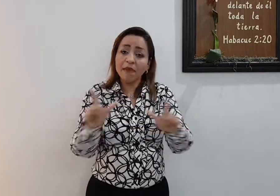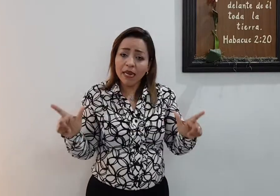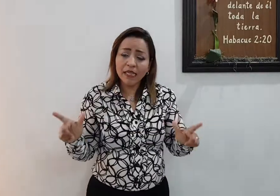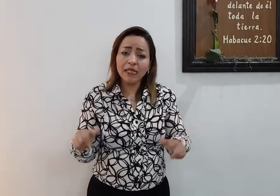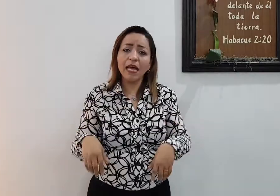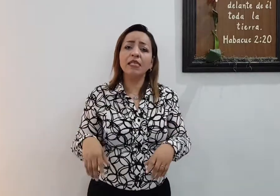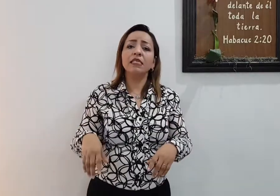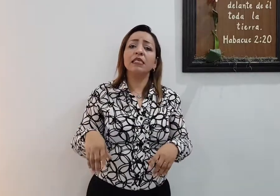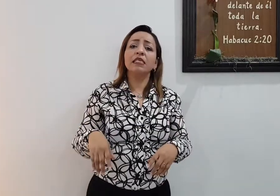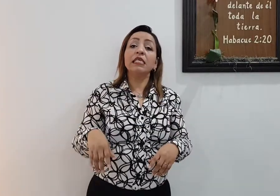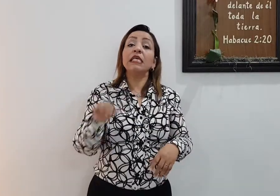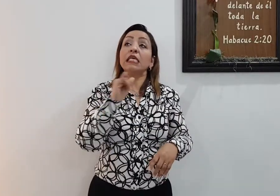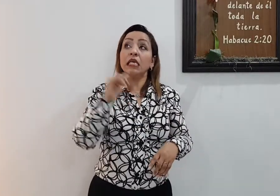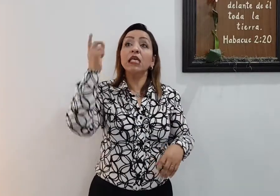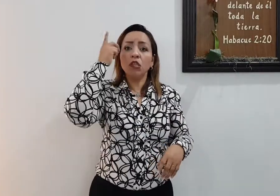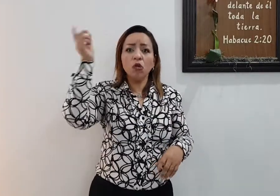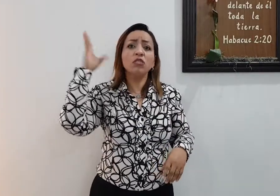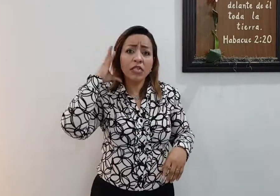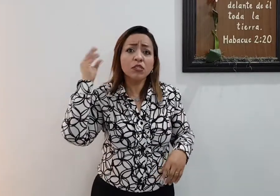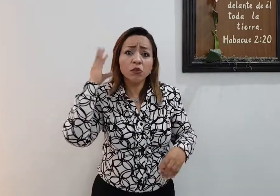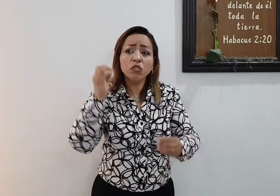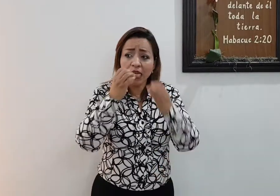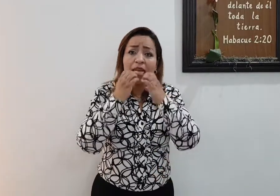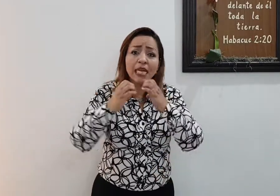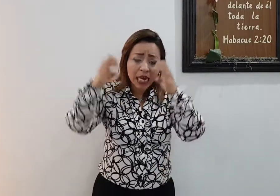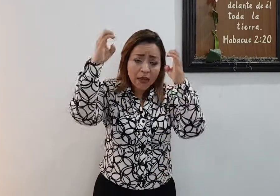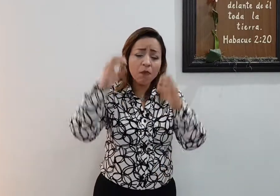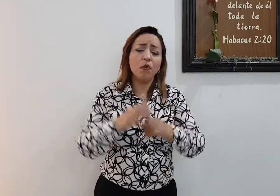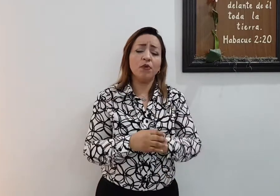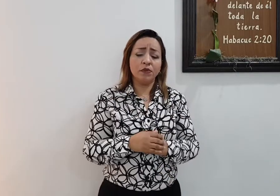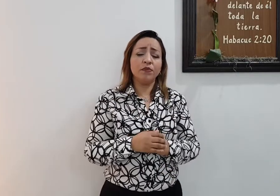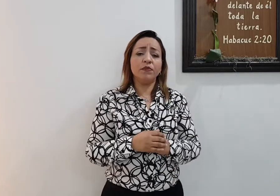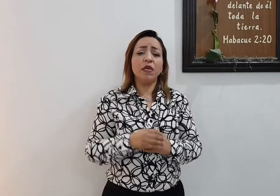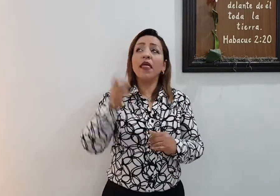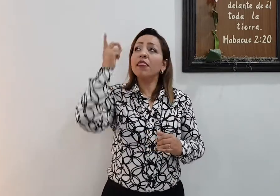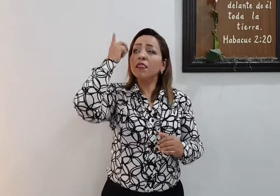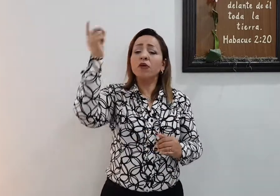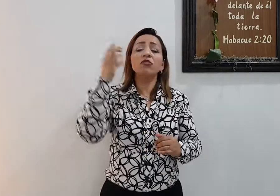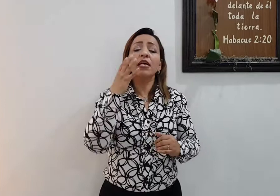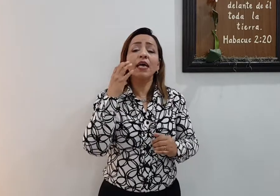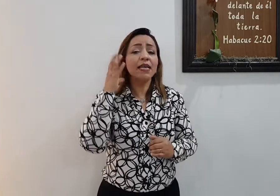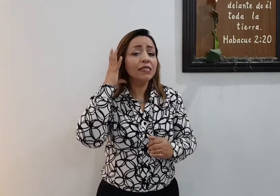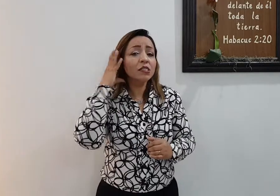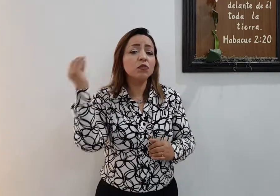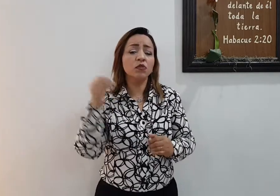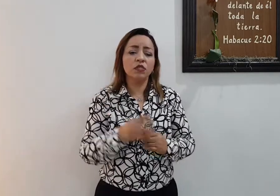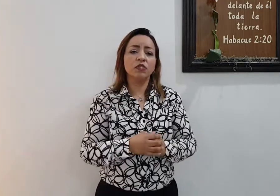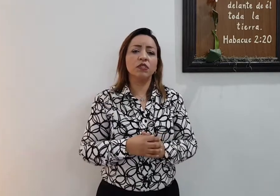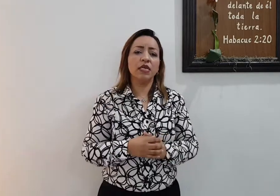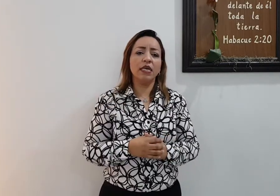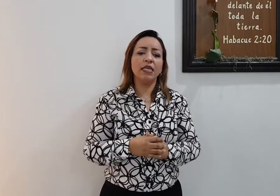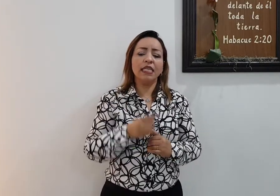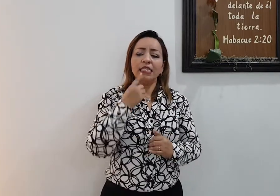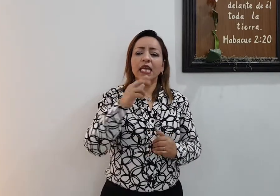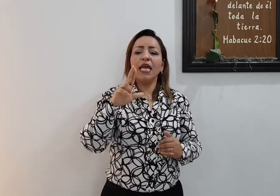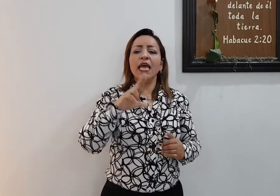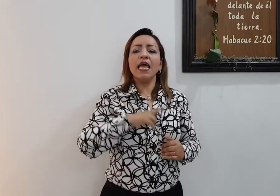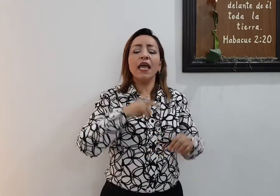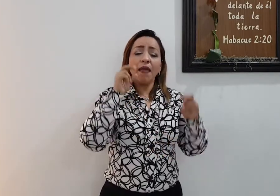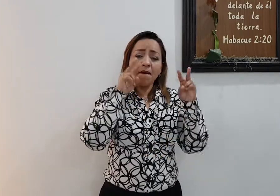hasta mí. Dios nos escucha, hermanos. Dios nos escucha. He visto la opresión con que los oprimen los